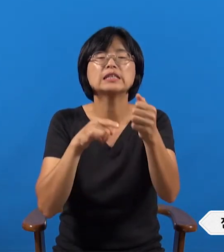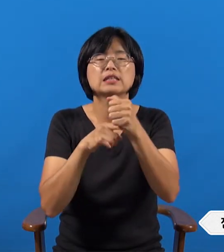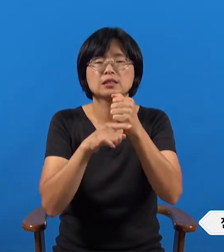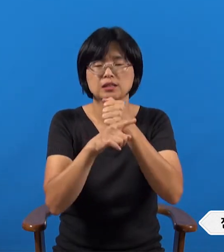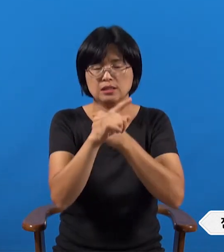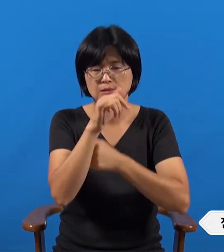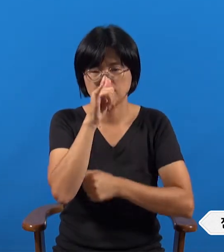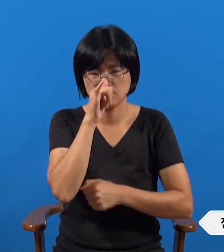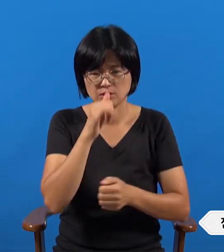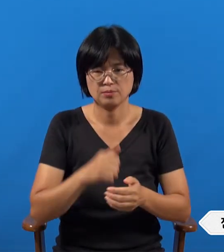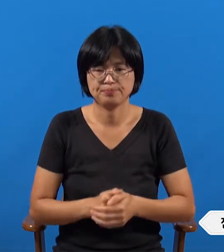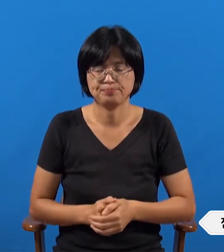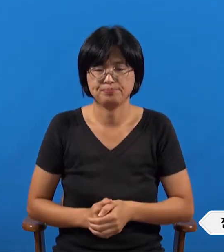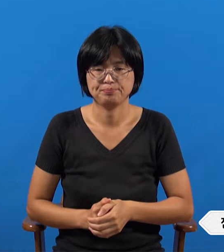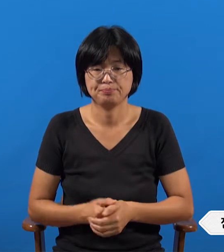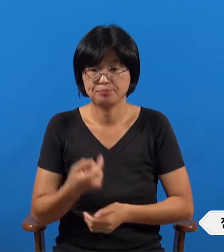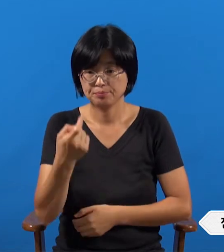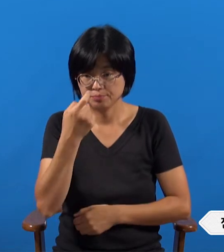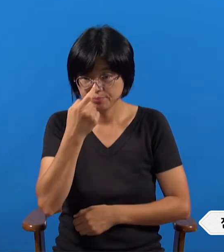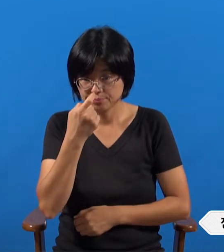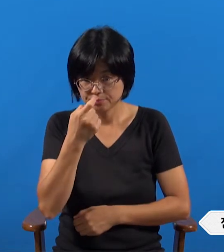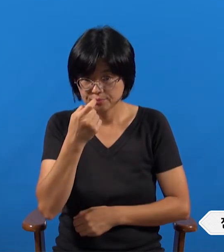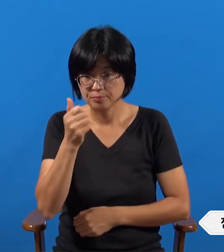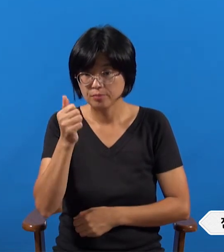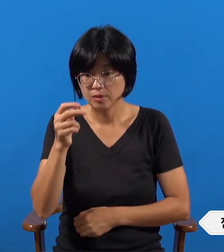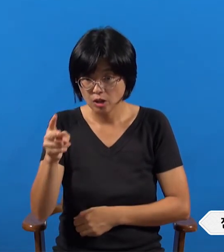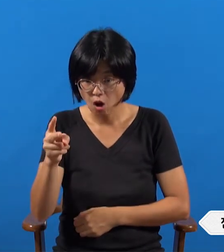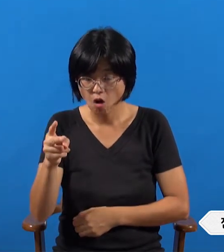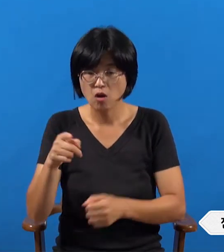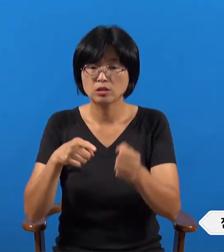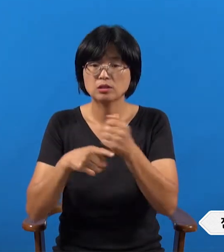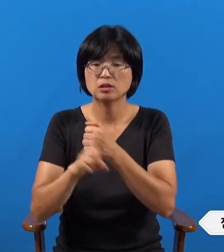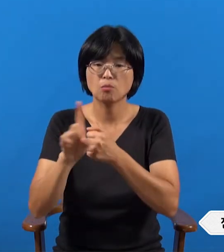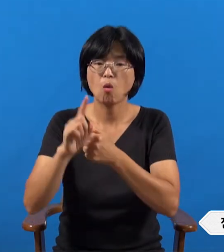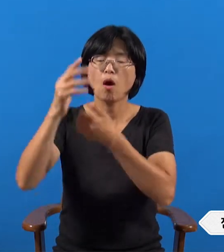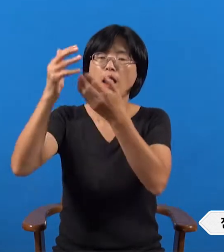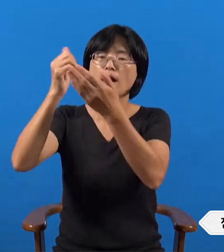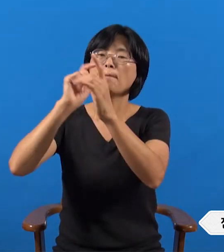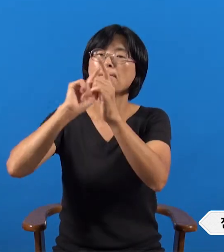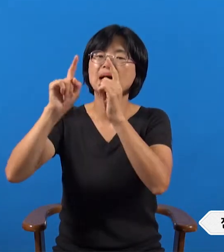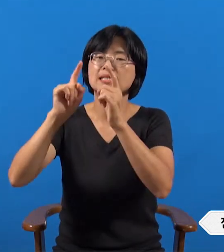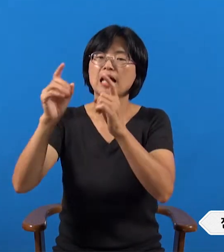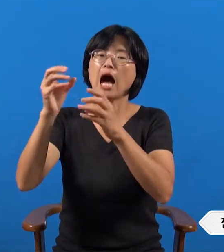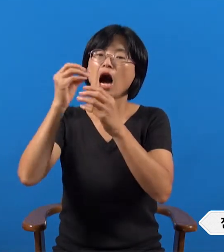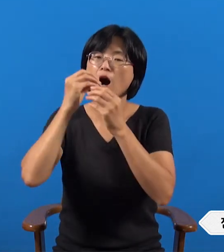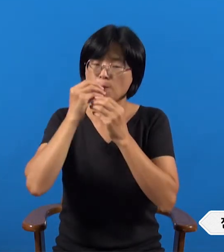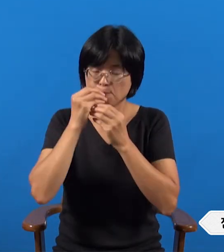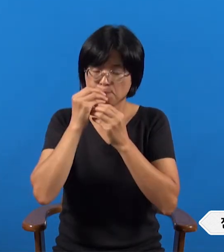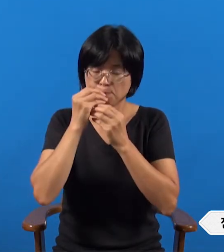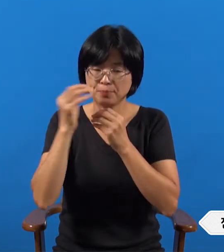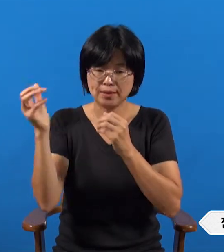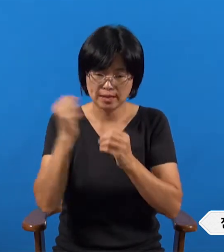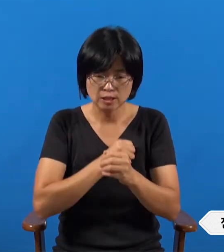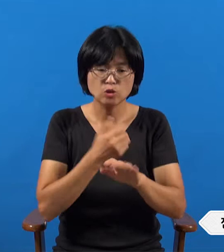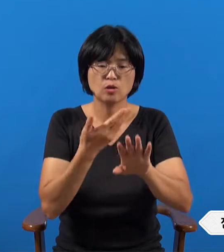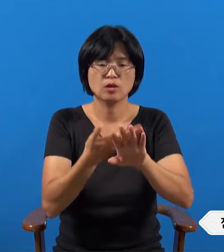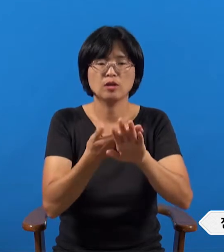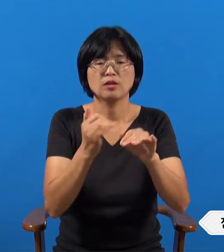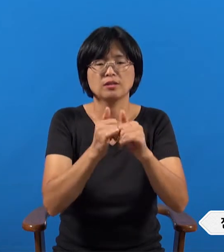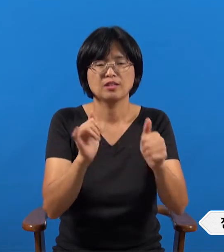있습니다. 이 instructed tongue, 배움을 받은 혀는 무슨 말입니까? 하나님의 말씀을 받았다는